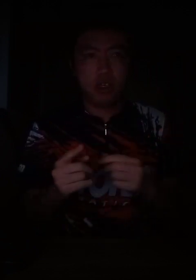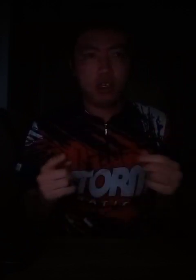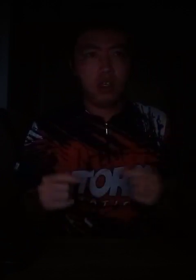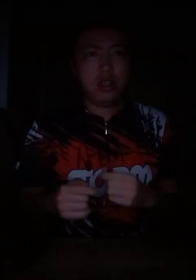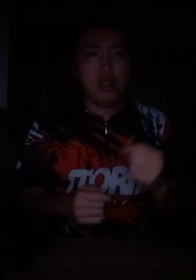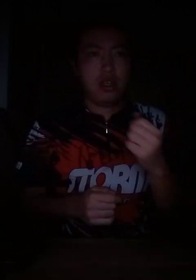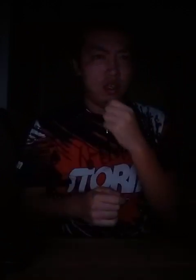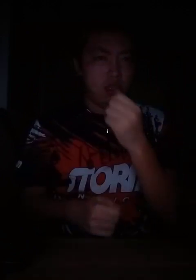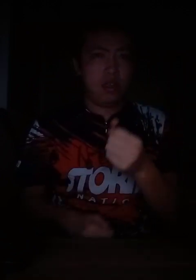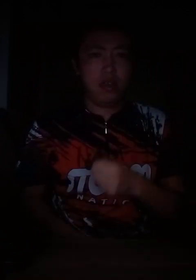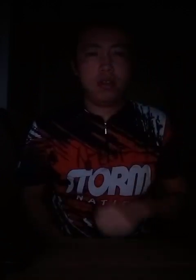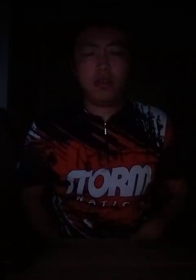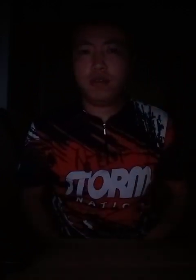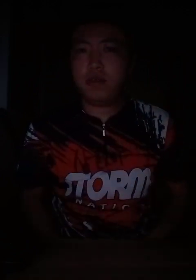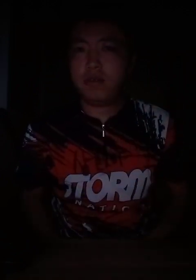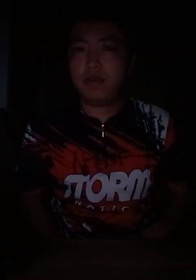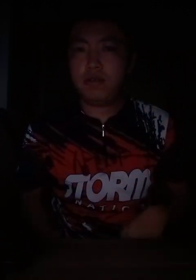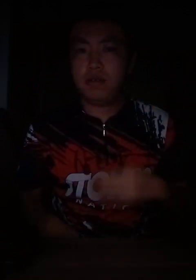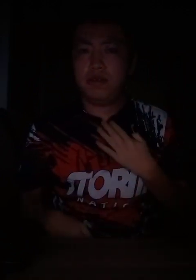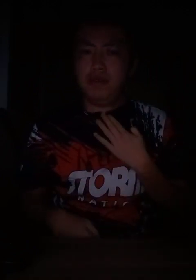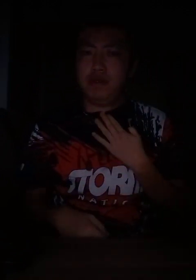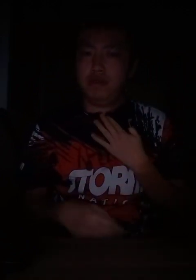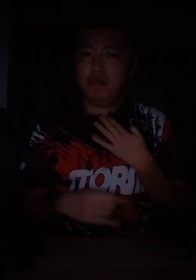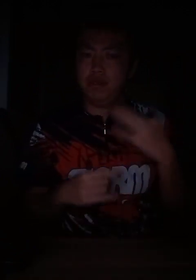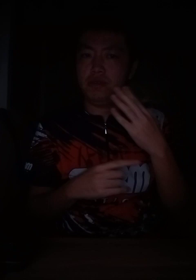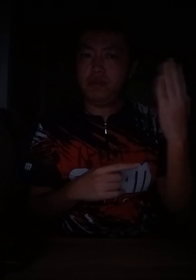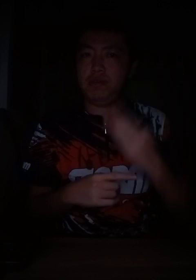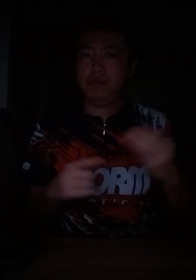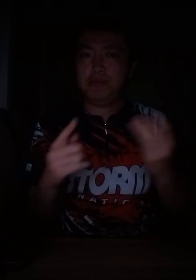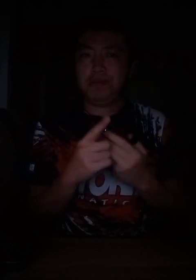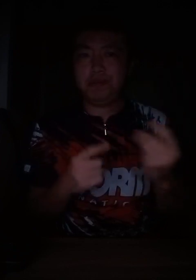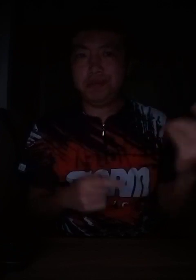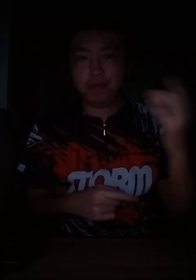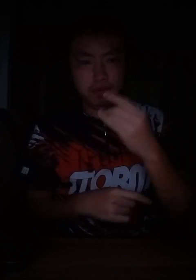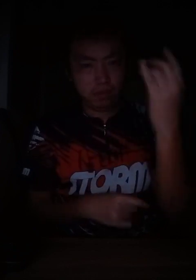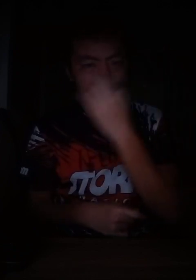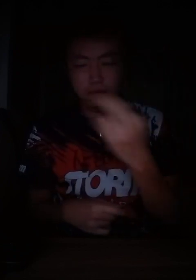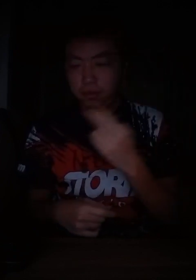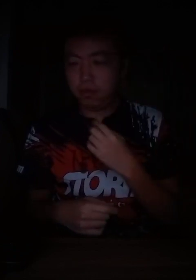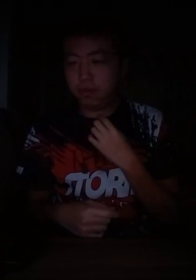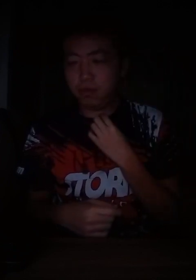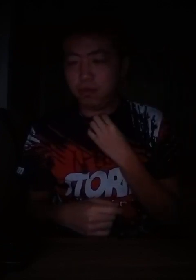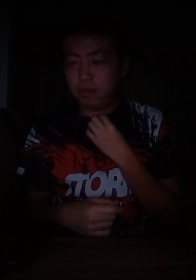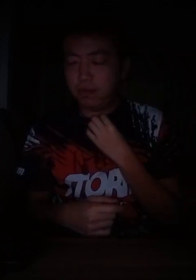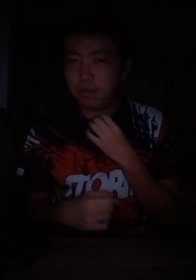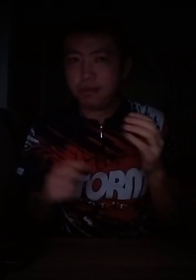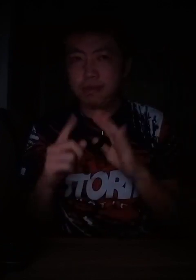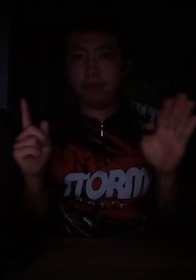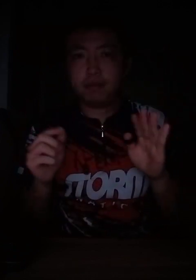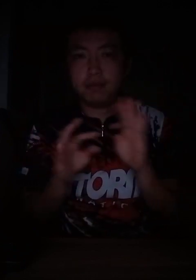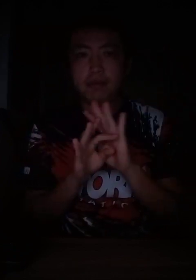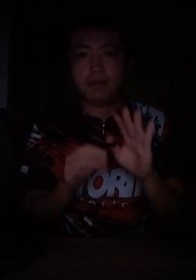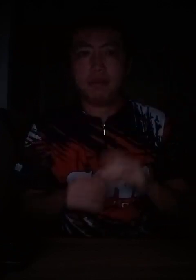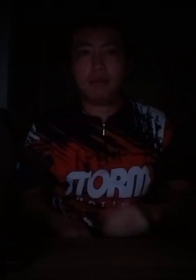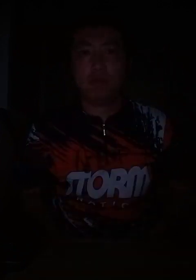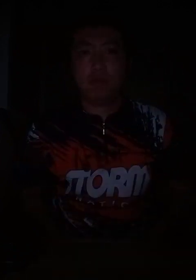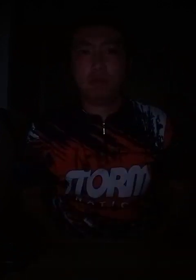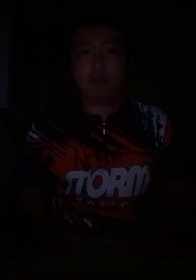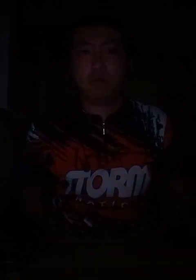있는 거예요. 업체 측은 사고 하루가 지나서야 자세한 상황 파악을 위해 노력하고 있다는 입장을 내놨습니다.